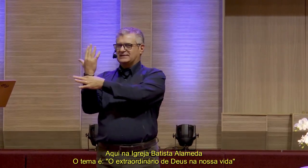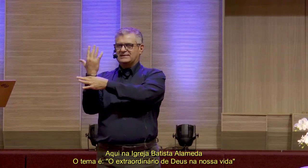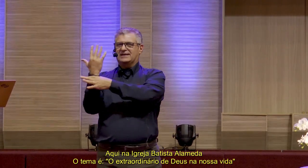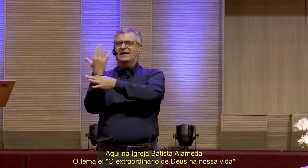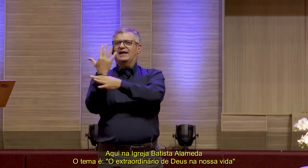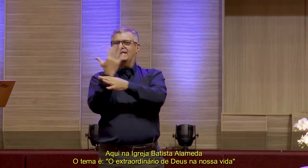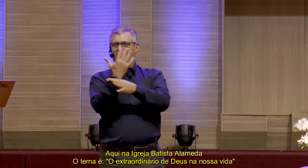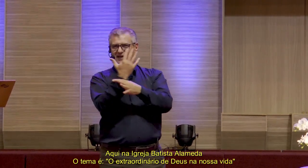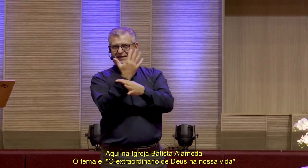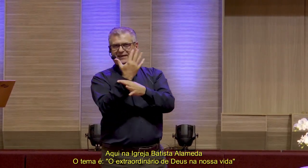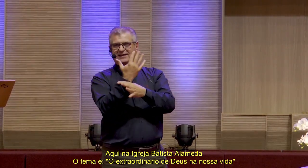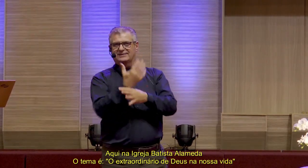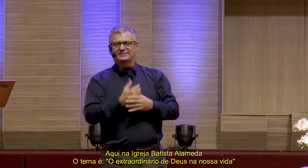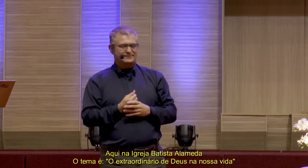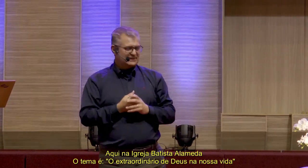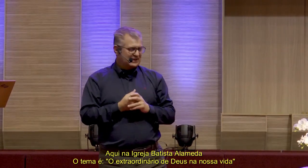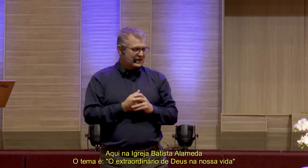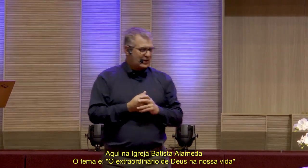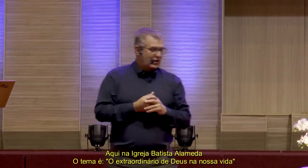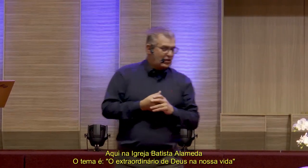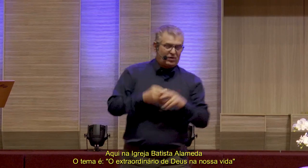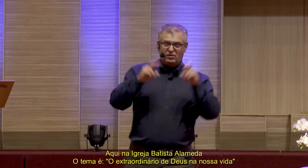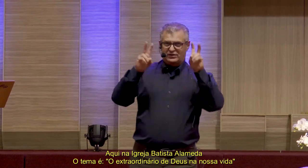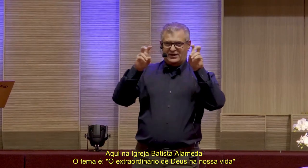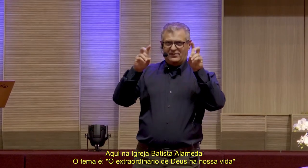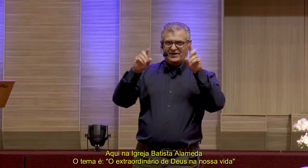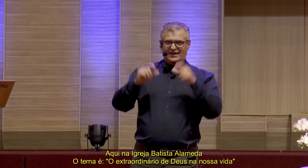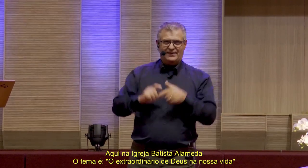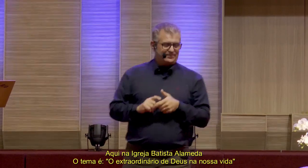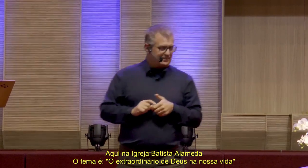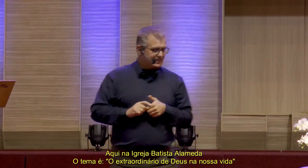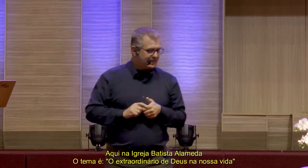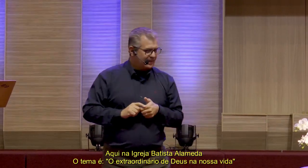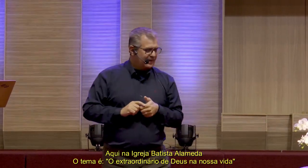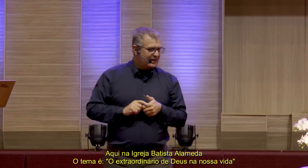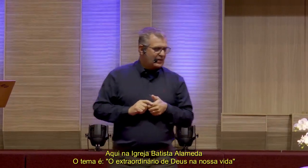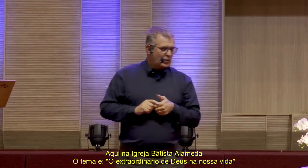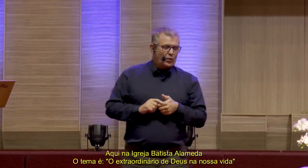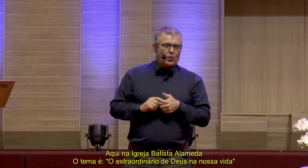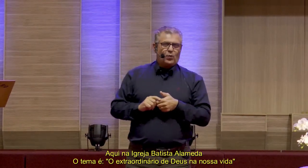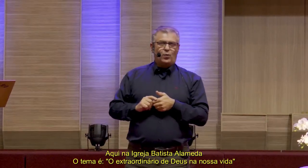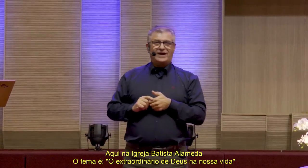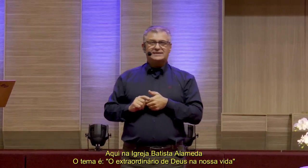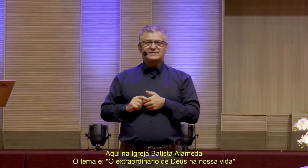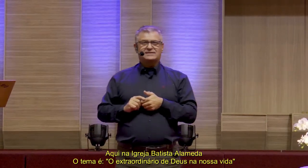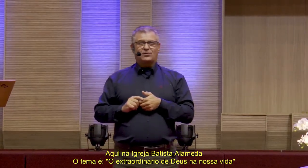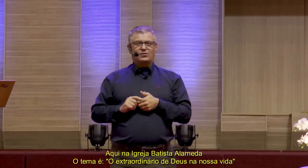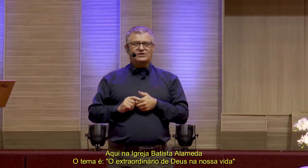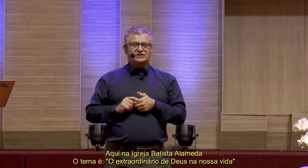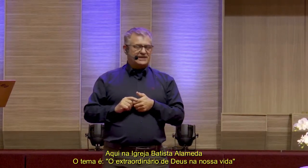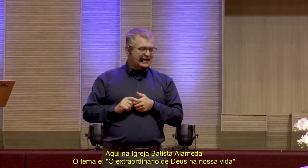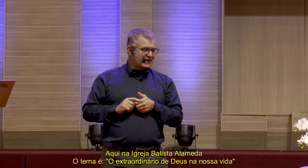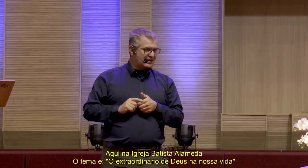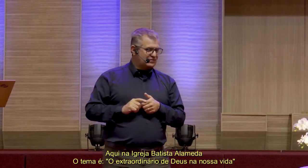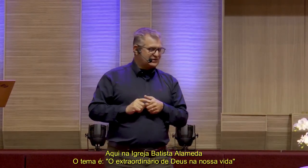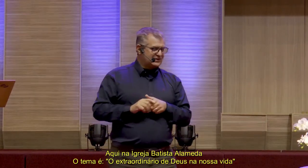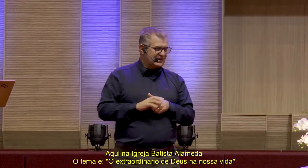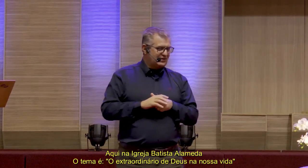Batista Alameda. Ó, o tema é o extraordinário de Deus